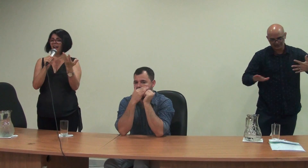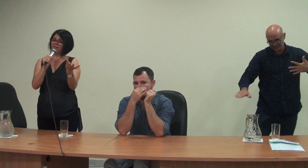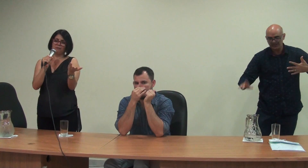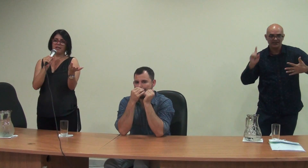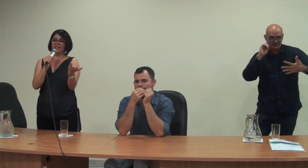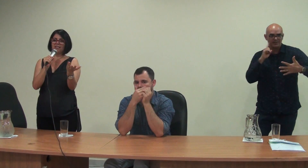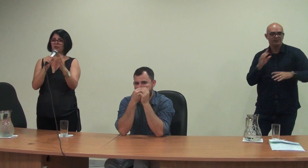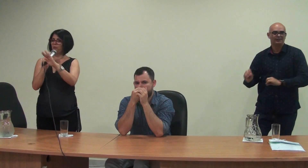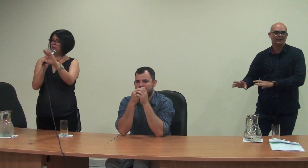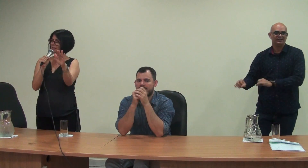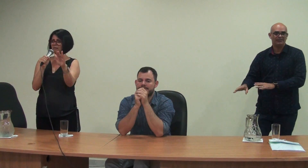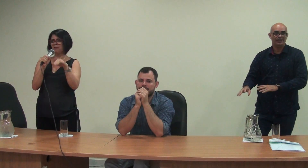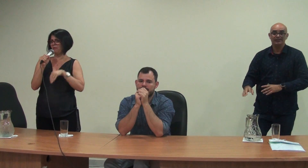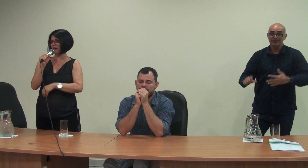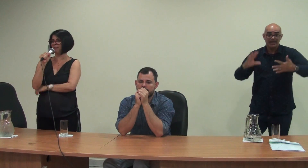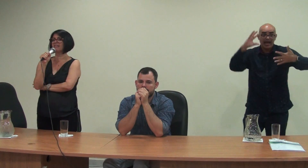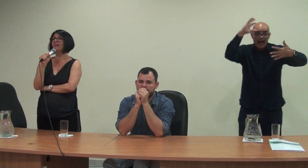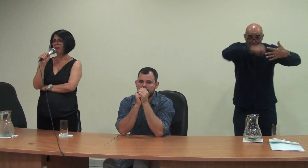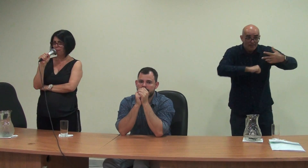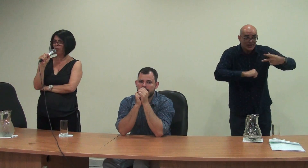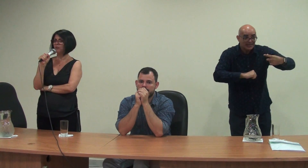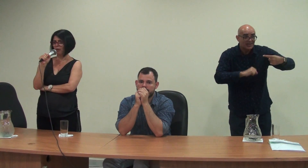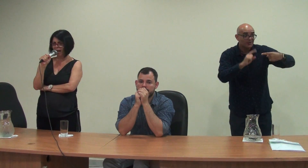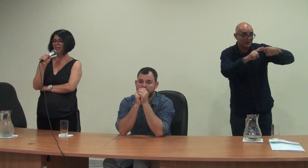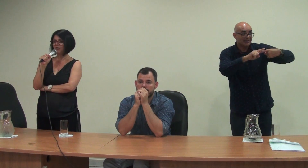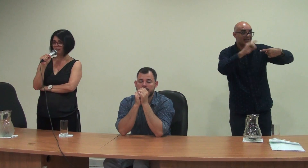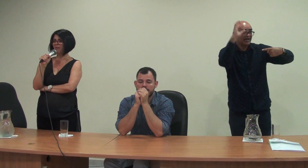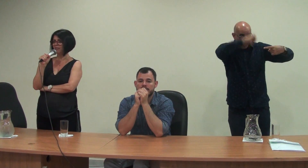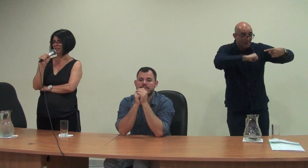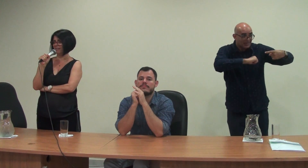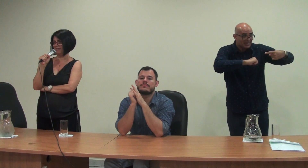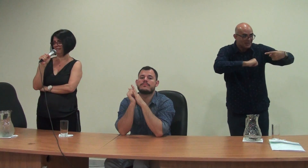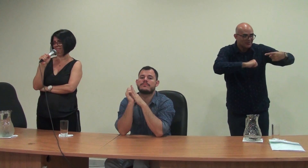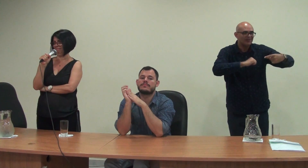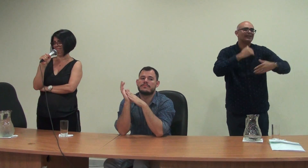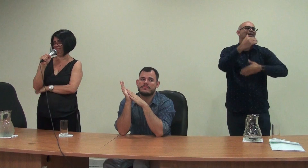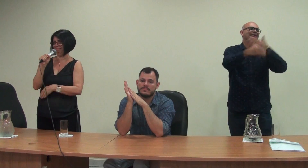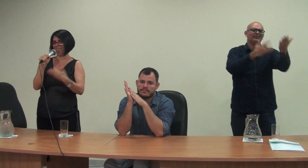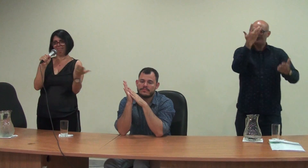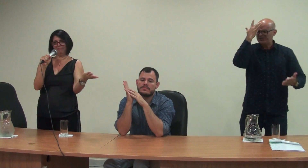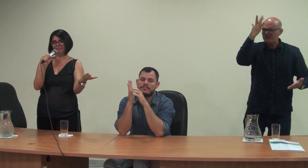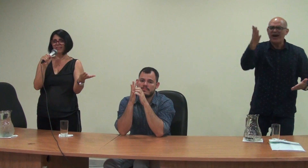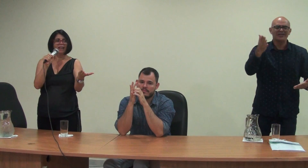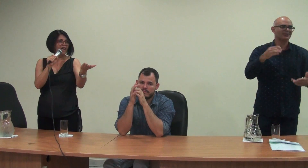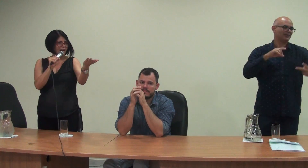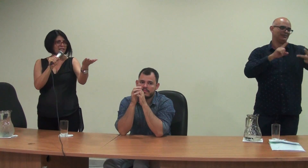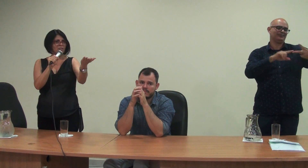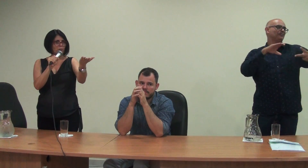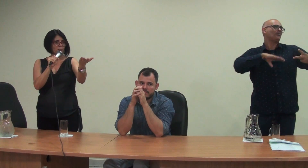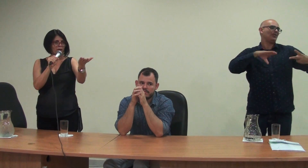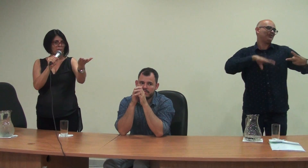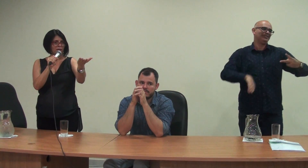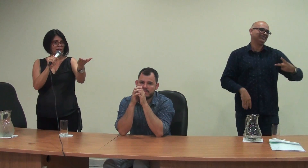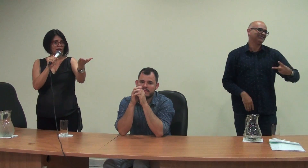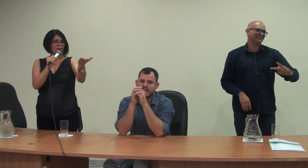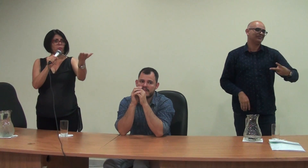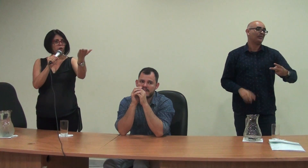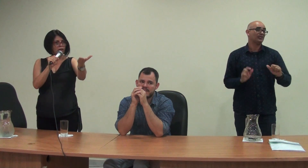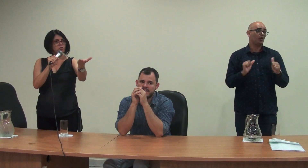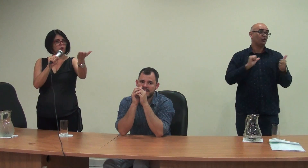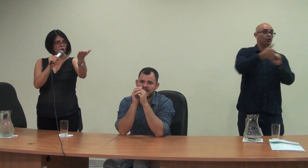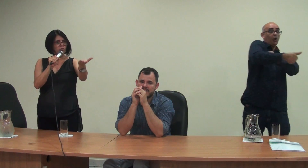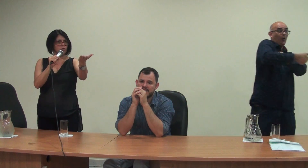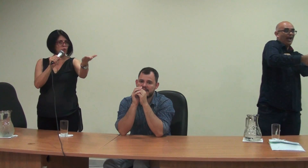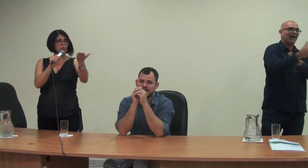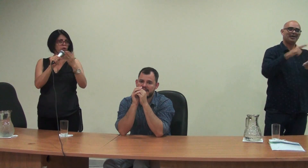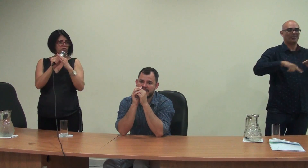estruturada, ela vai aprender a segunda sem problemas. Posso garantir para vocês. Esse é o problema. Por